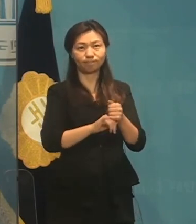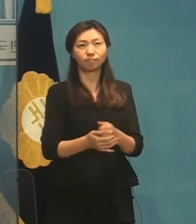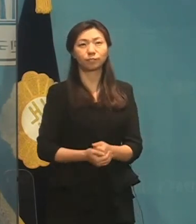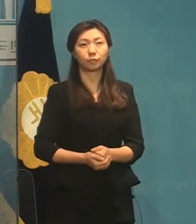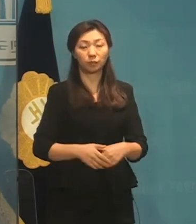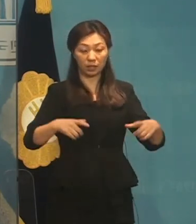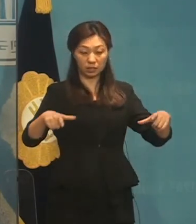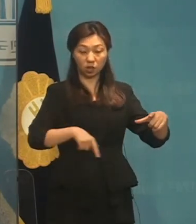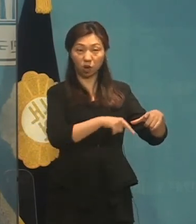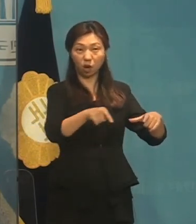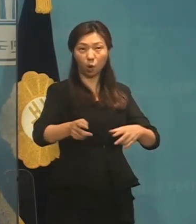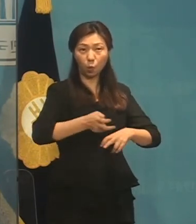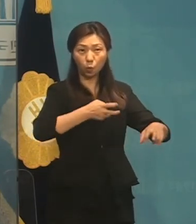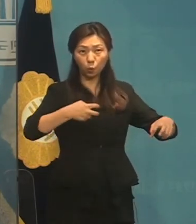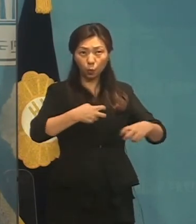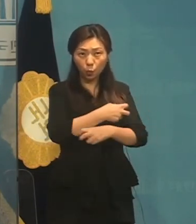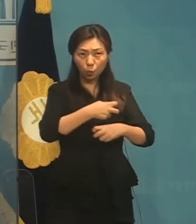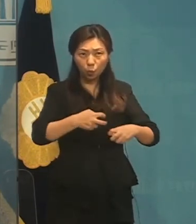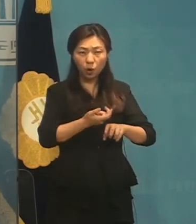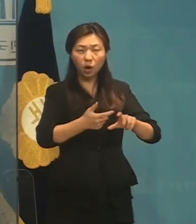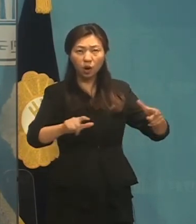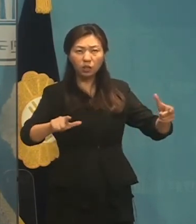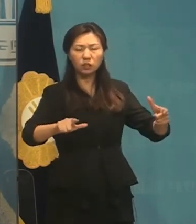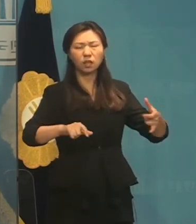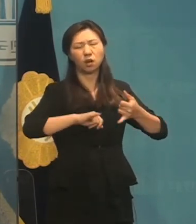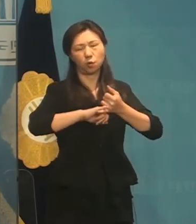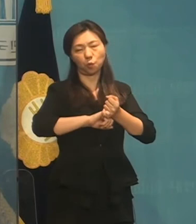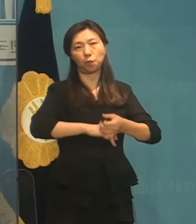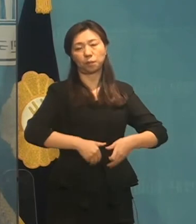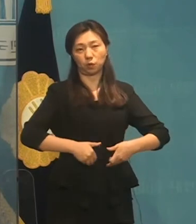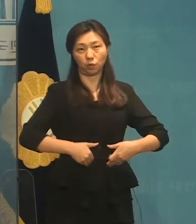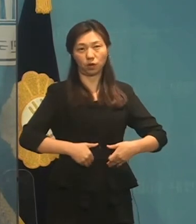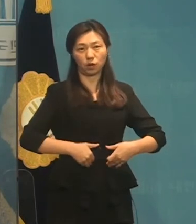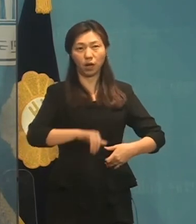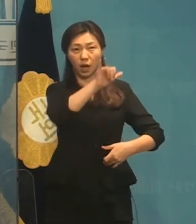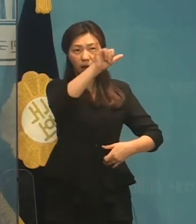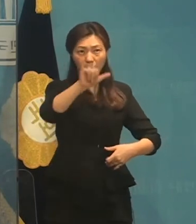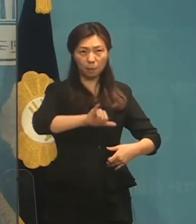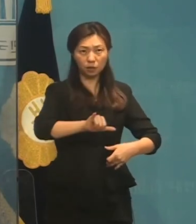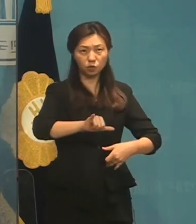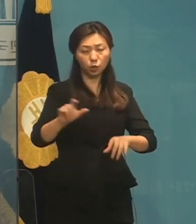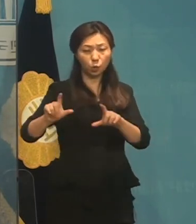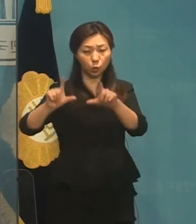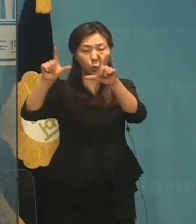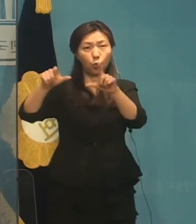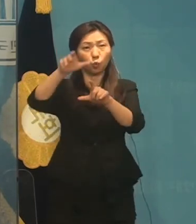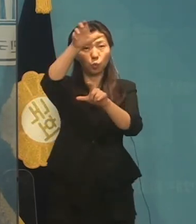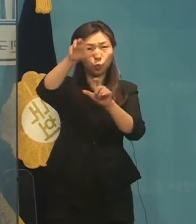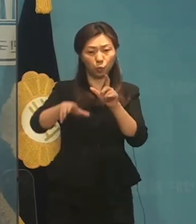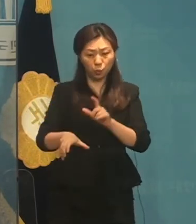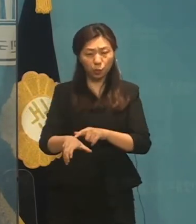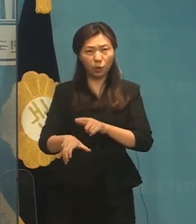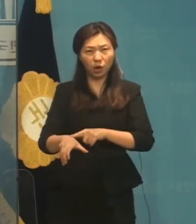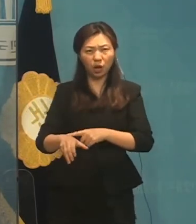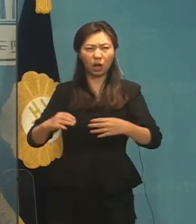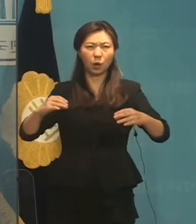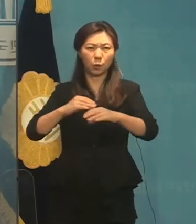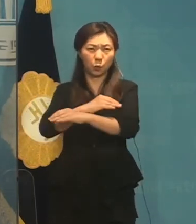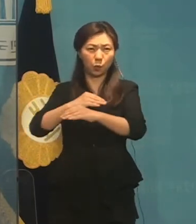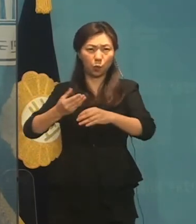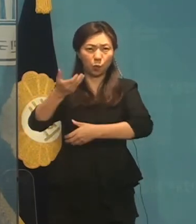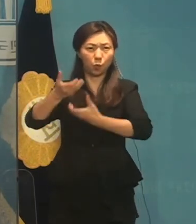도내 교통망은 자족형 특별자치도 필수 인프라입니다. 한반도 동중부 고속 교통망을